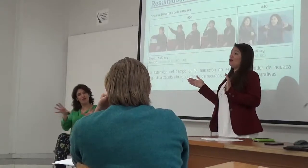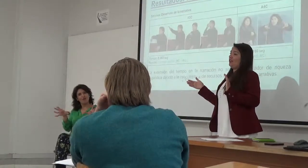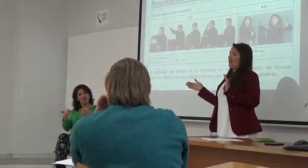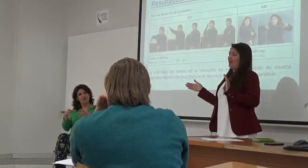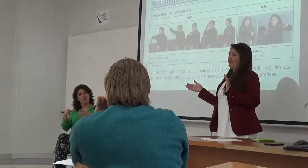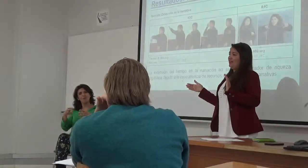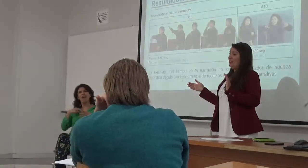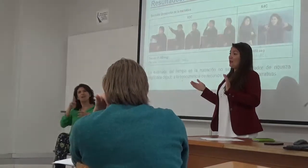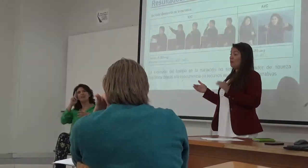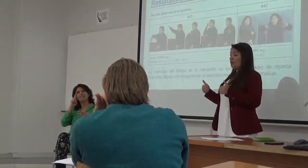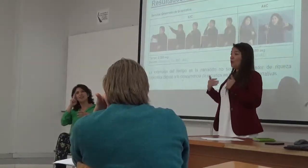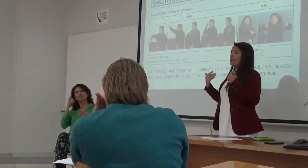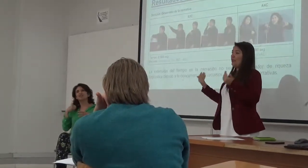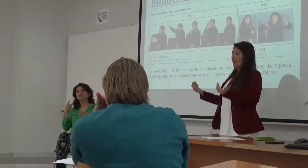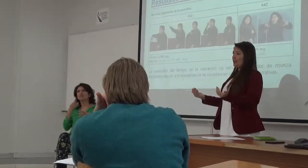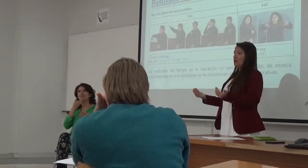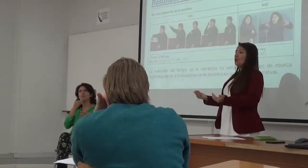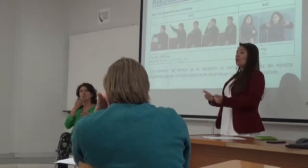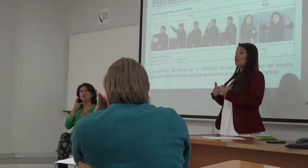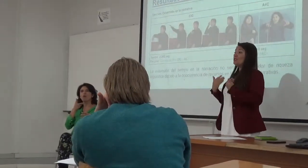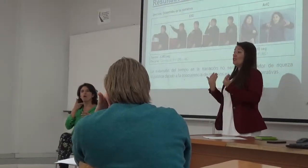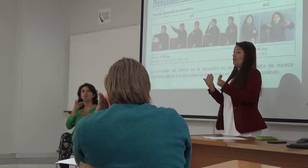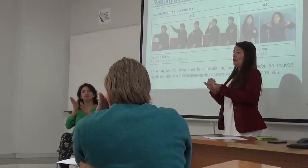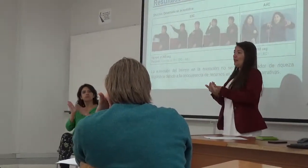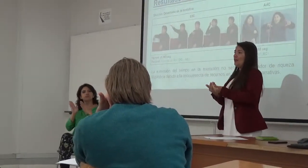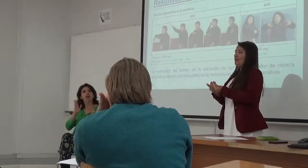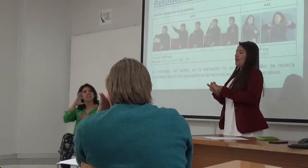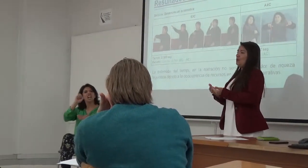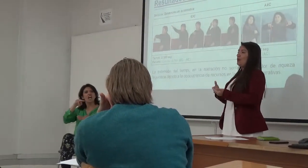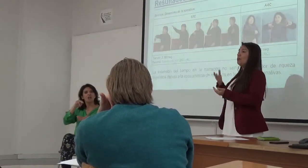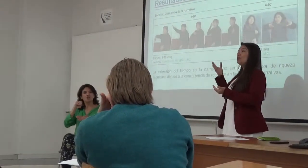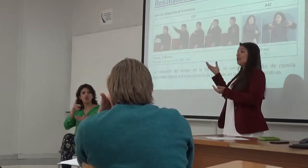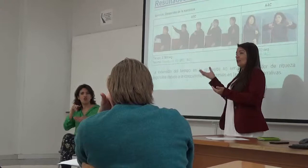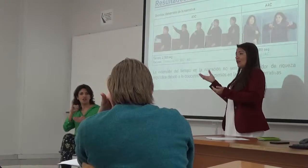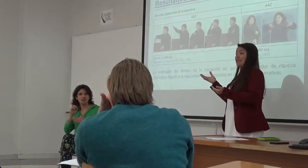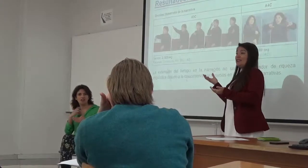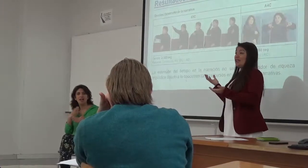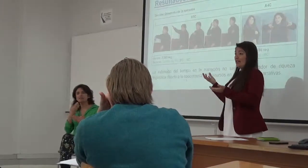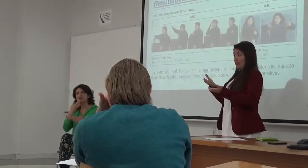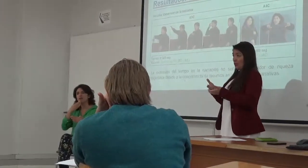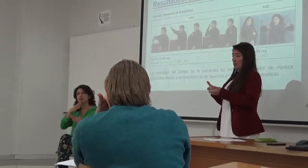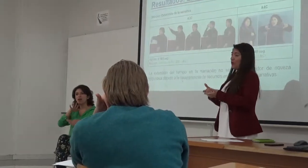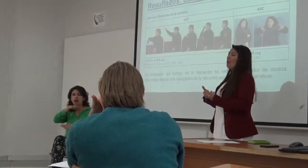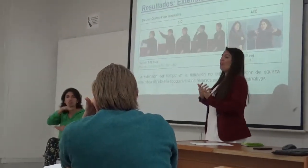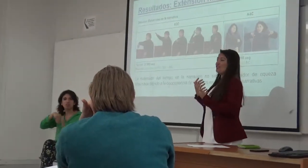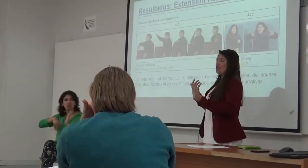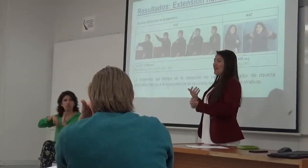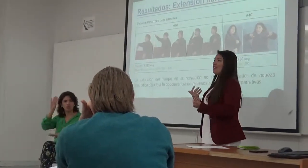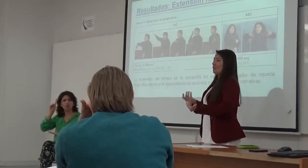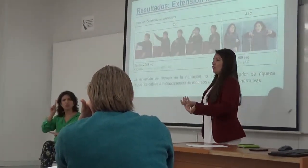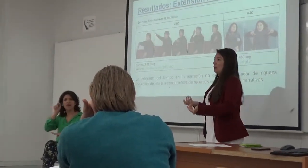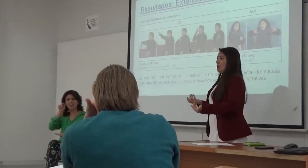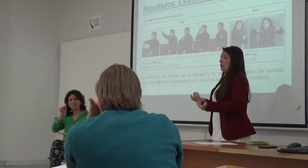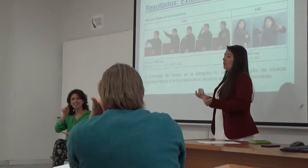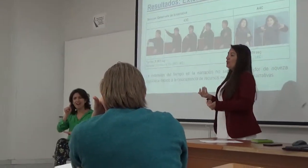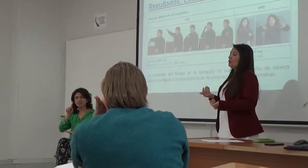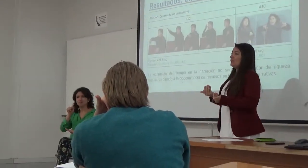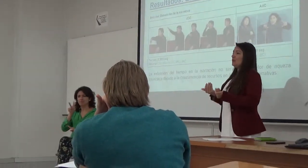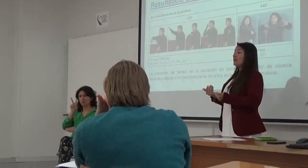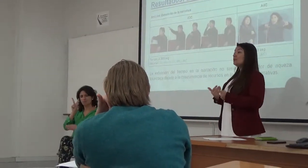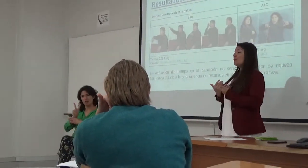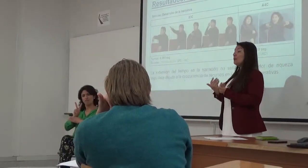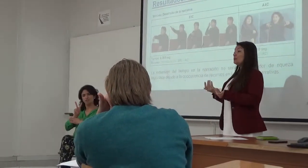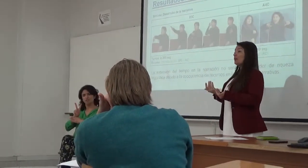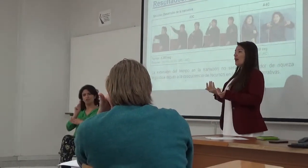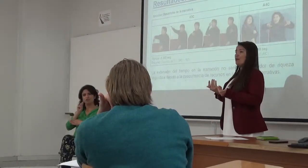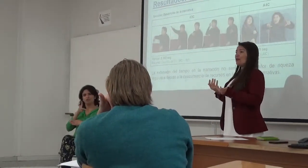más canónica, que responde a una tarea, estar en un contexto escolar. Hay una adulta sorda que es cercana a ellos, pero es profesora de ellos. Por lo tanto, si